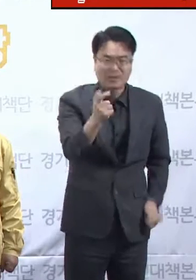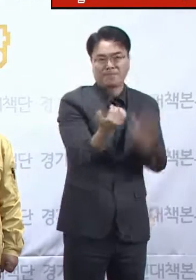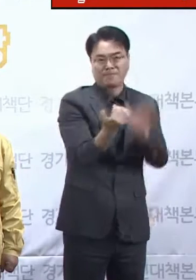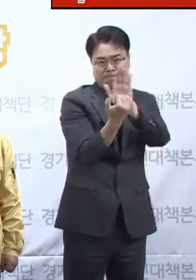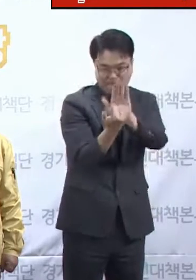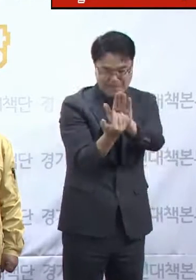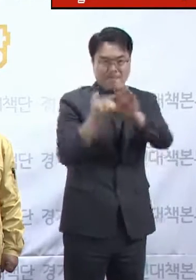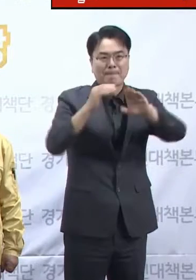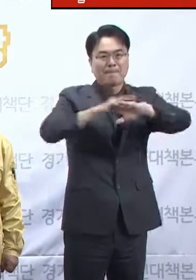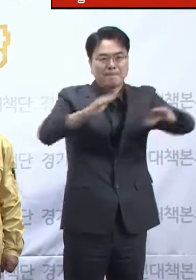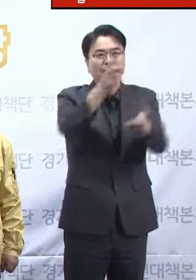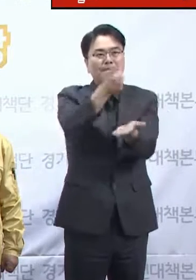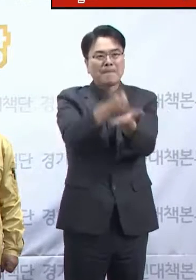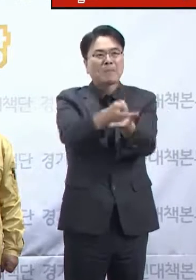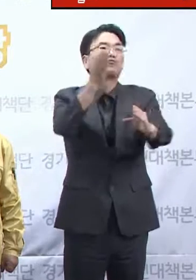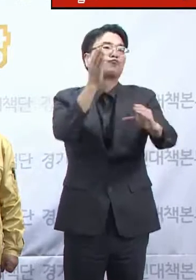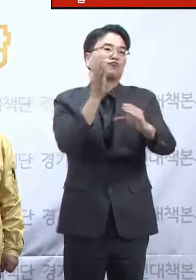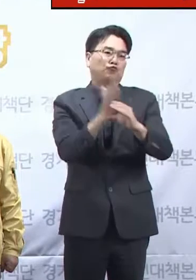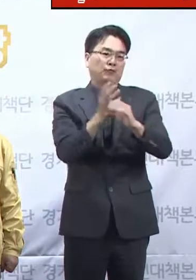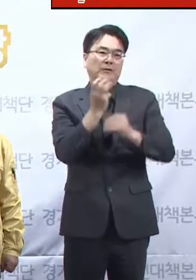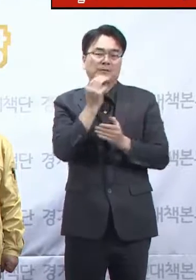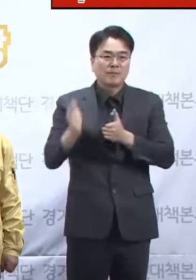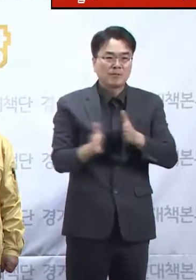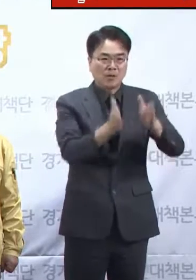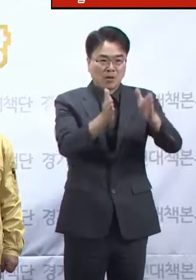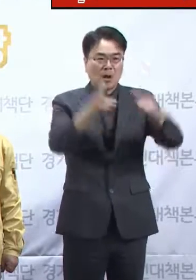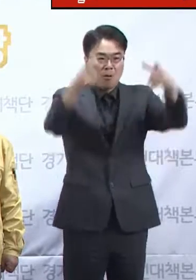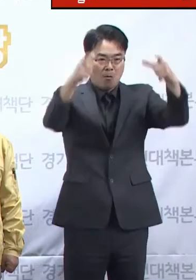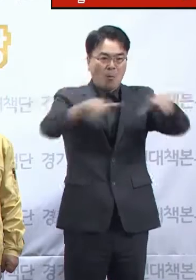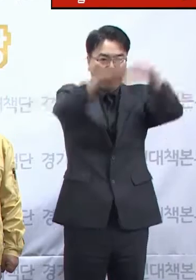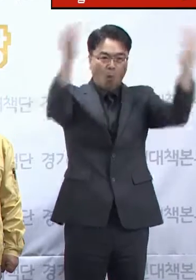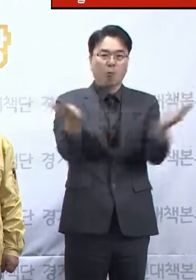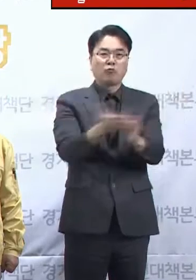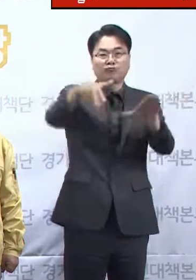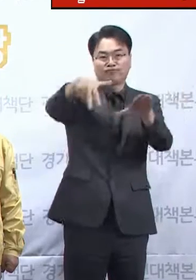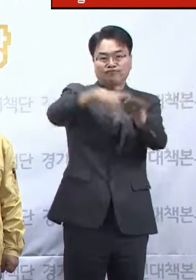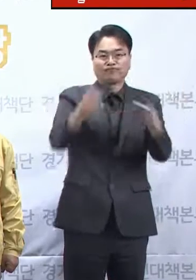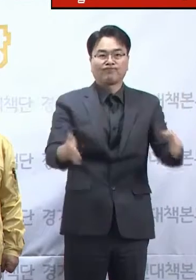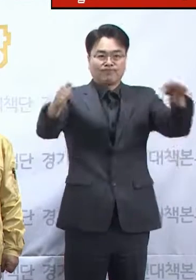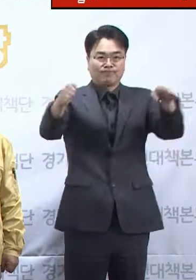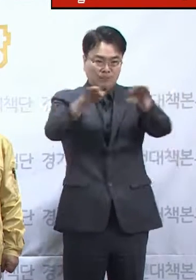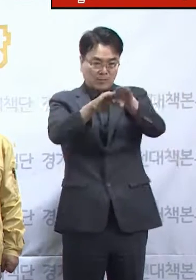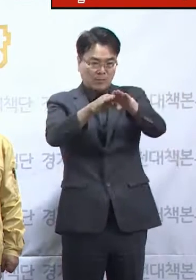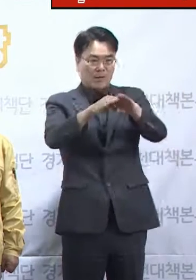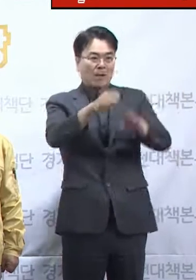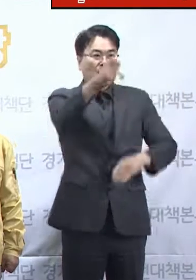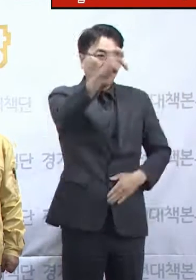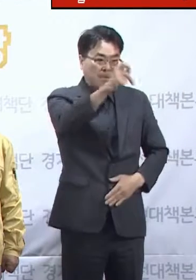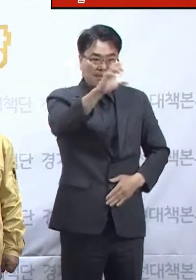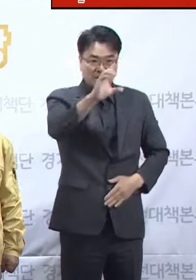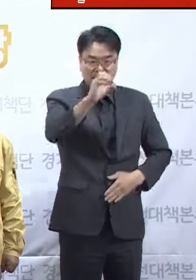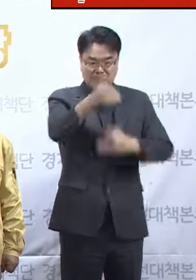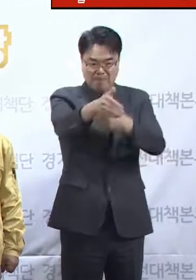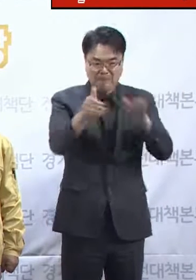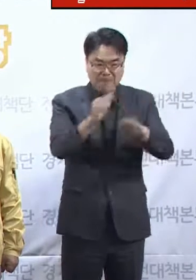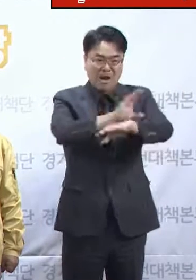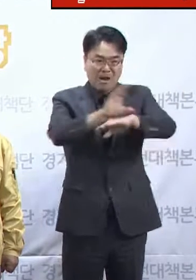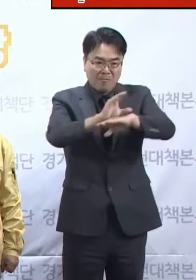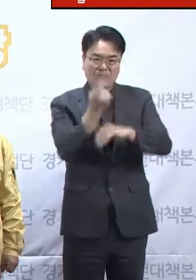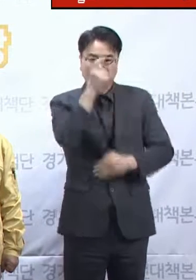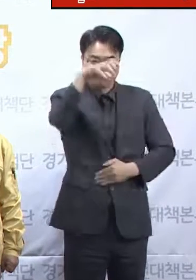있습니다. 경기도 역시 도내 모든 종교시설에 PC방, 다방, 목욕장업,